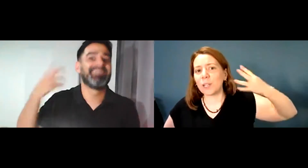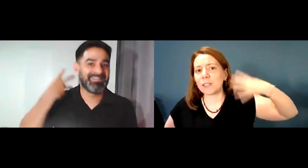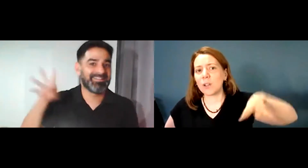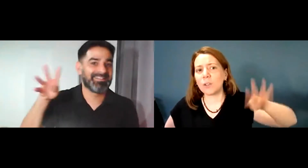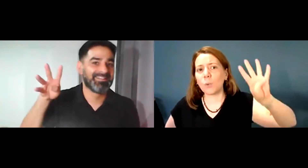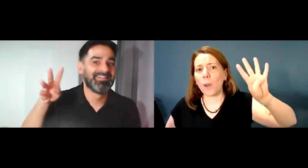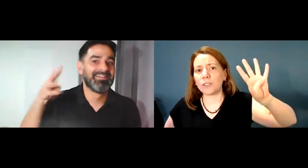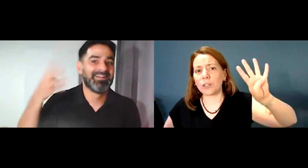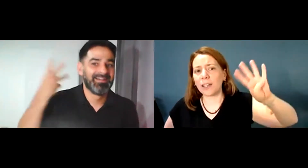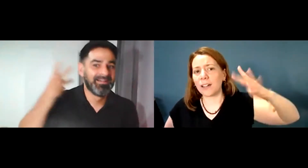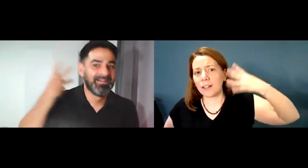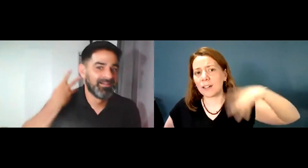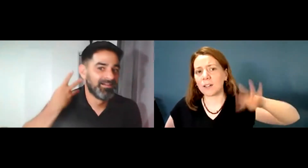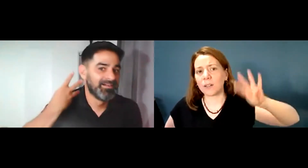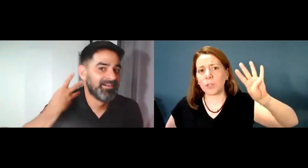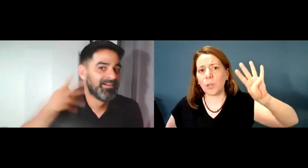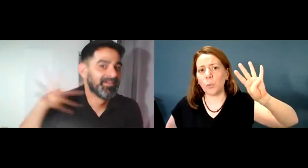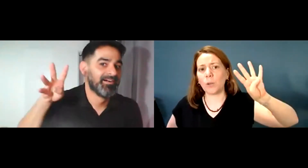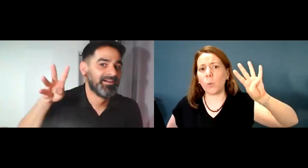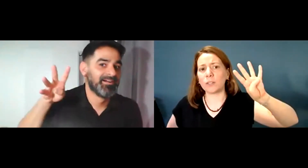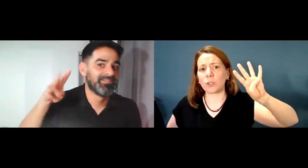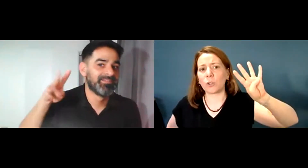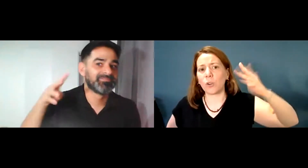Configuración 4, Gra. 4.